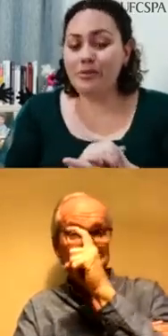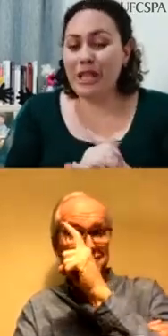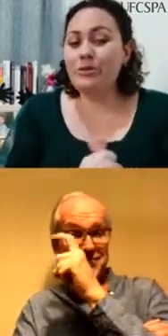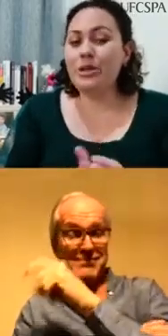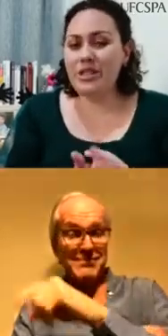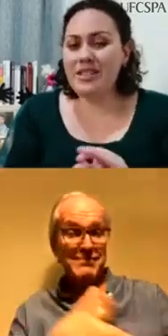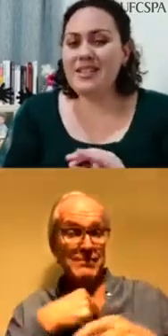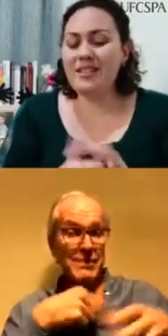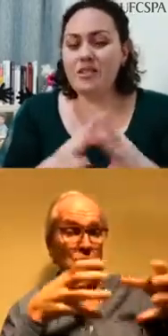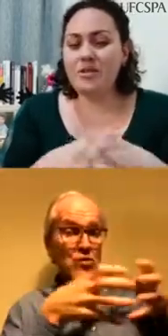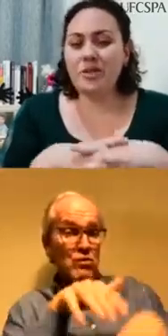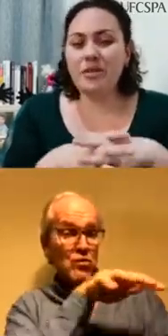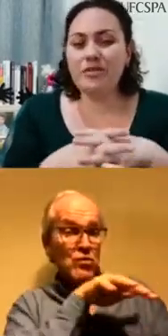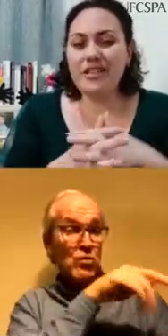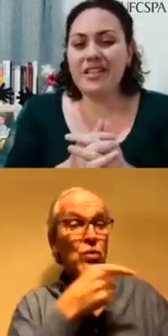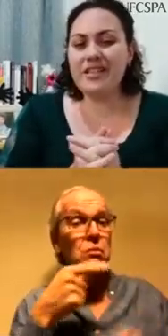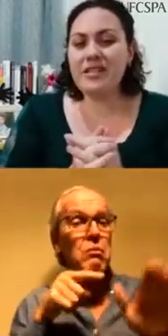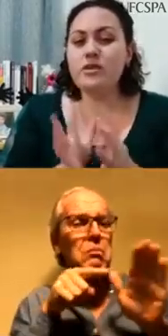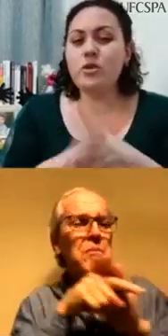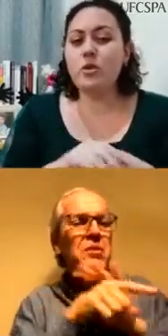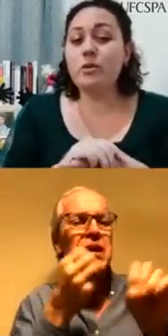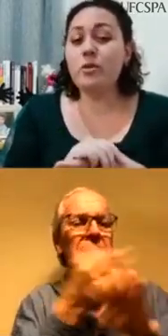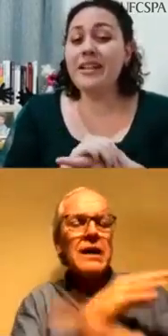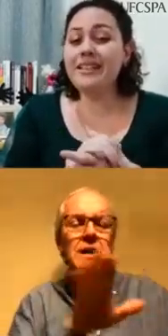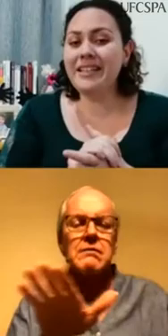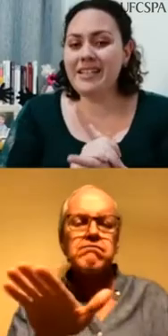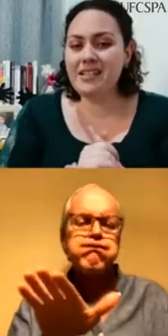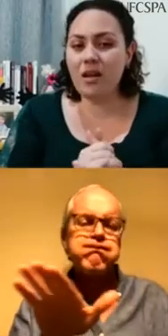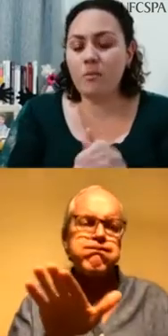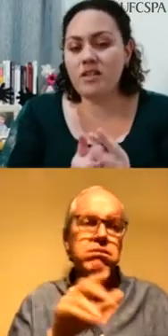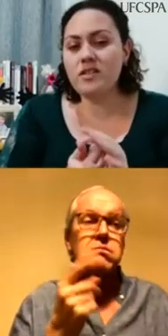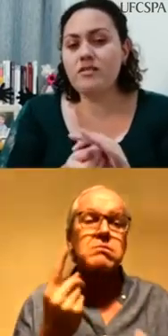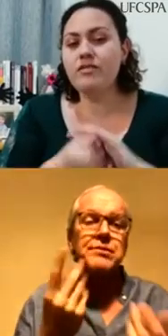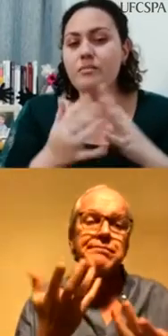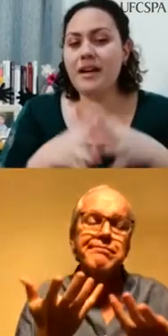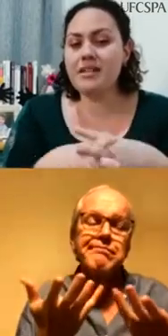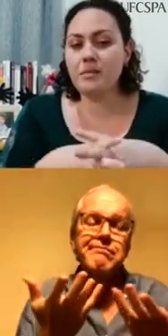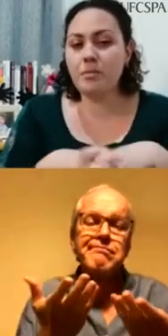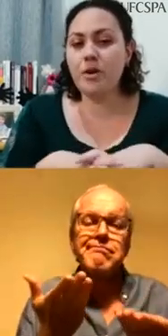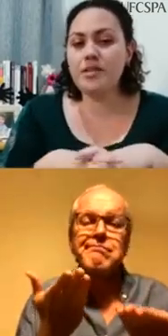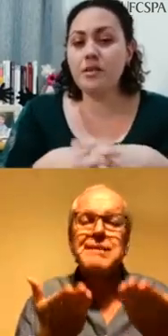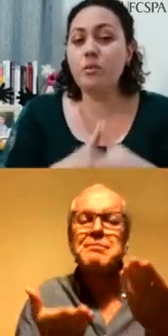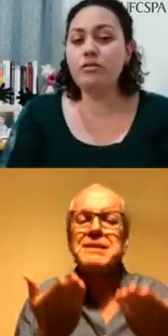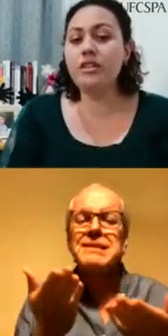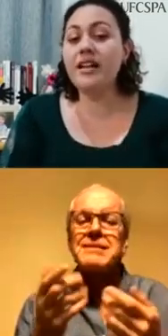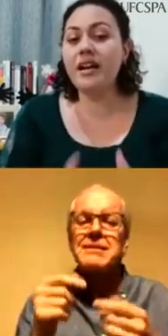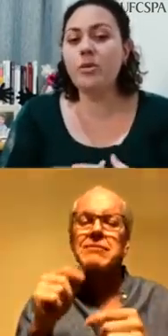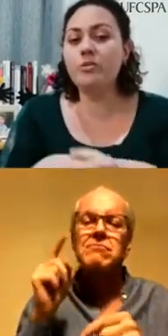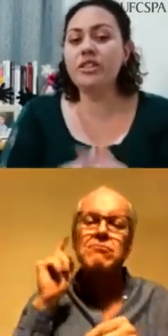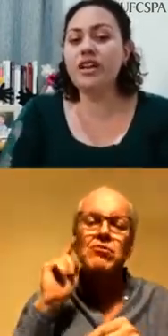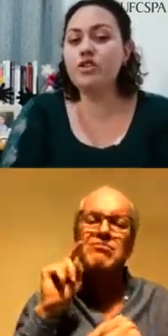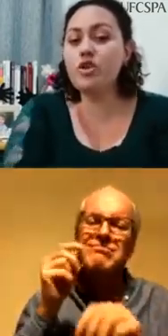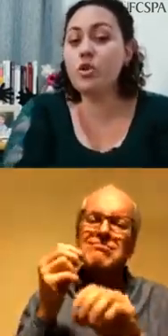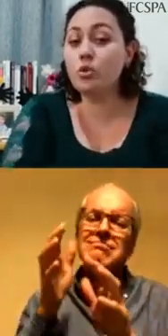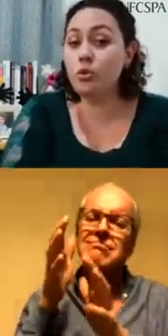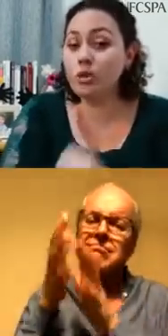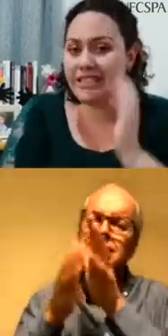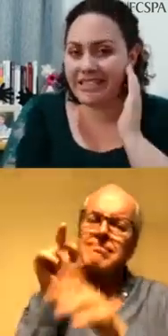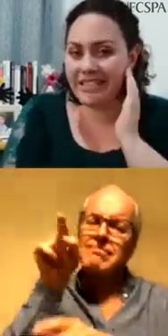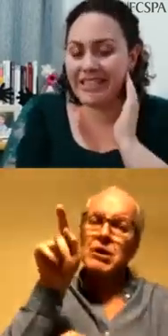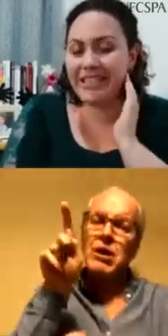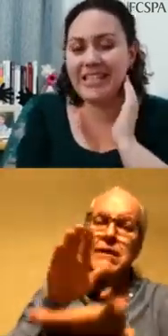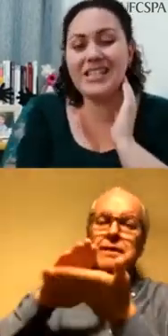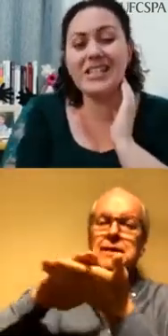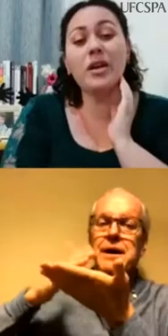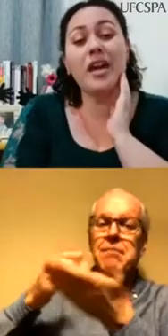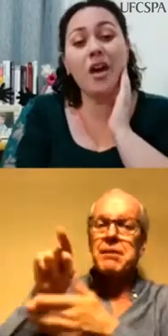Foi perguntado antes, né, traduzindo para vocês, sobre o EAD, se realmente se firmar essa proposta, como ficará a comunidade surda,